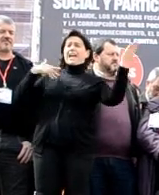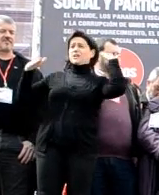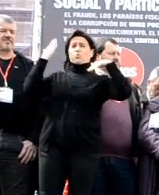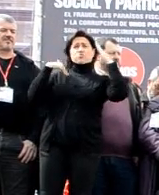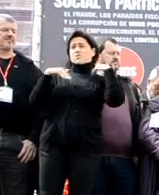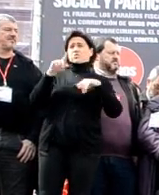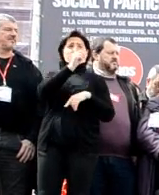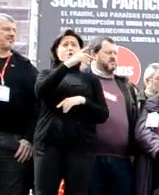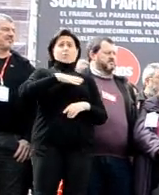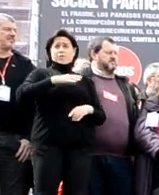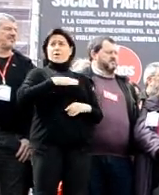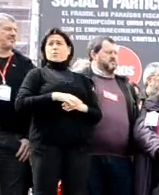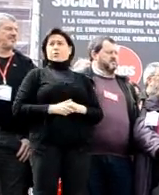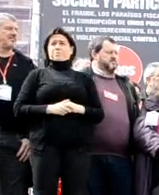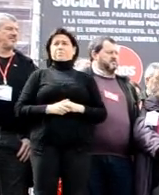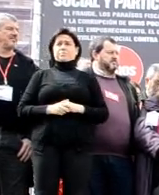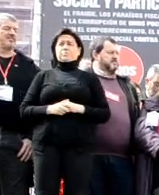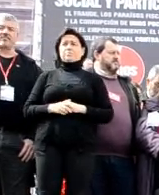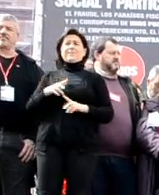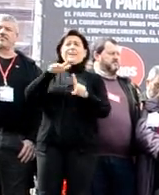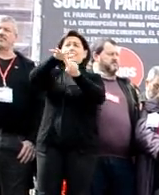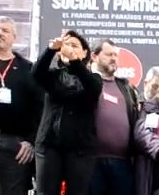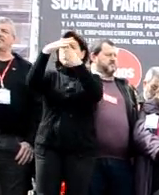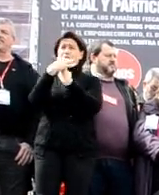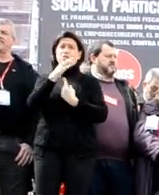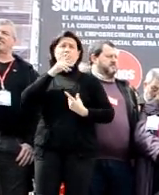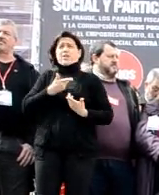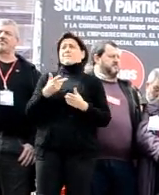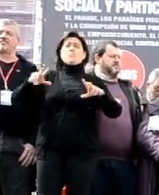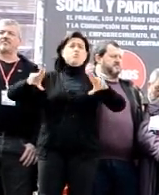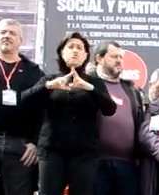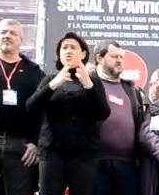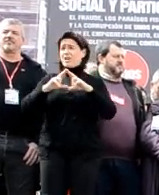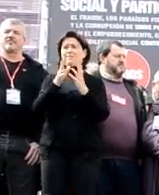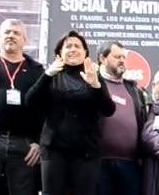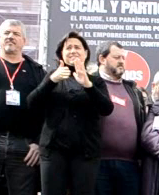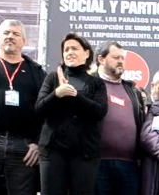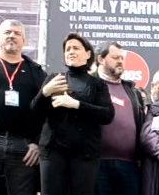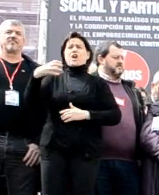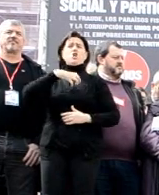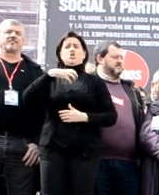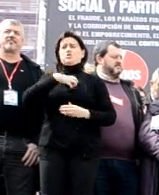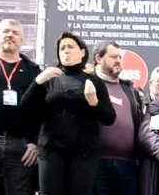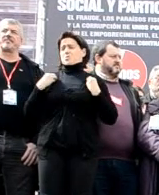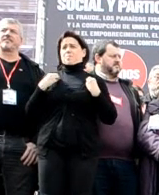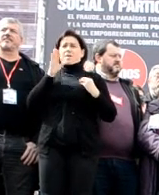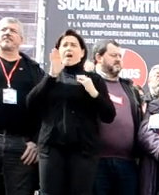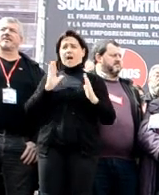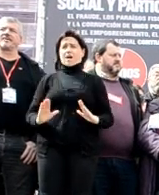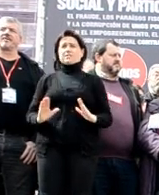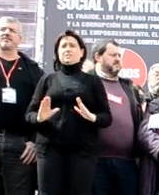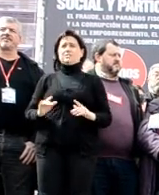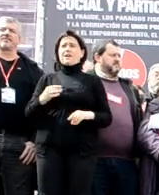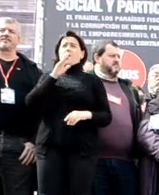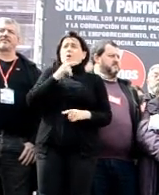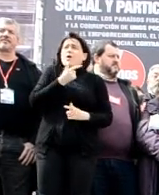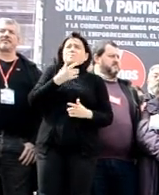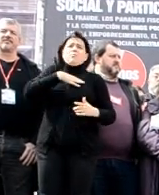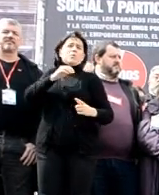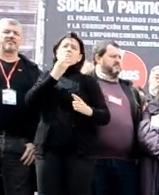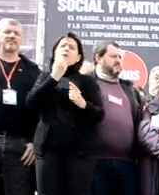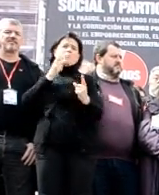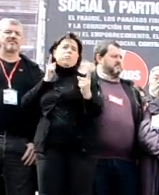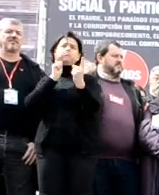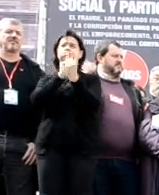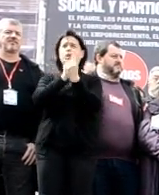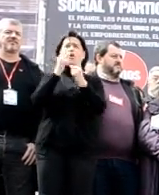a los brotes verdes. La situación es socialmente insoportable y únicamente puede enfrentarse con alguna posibilidad de